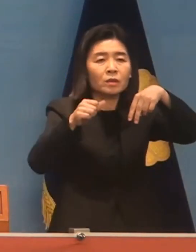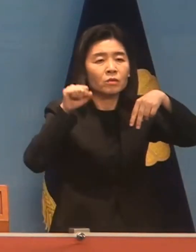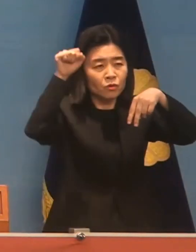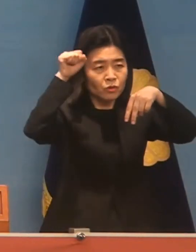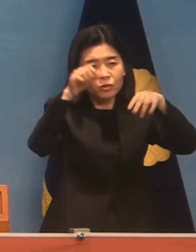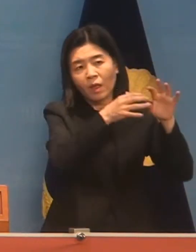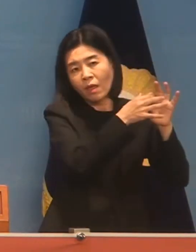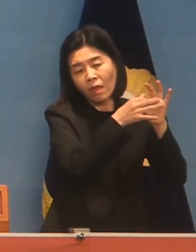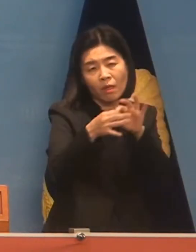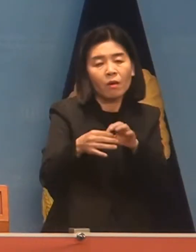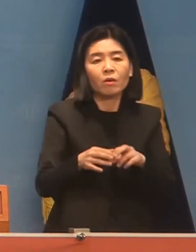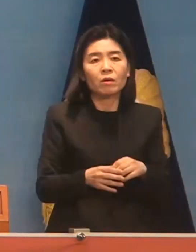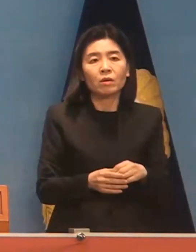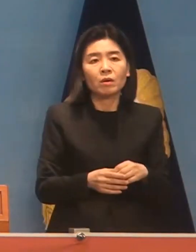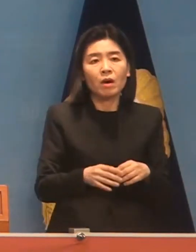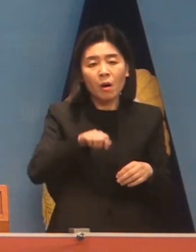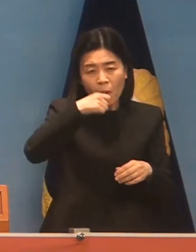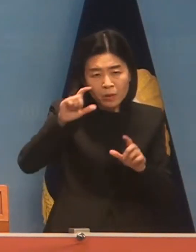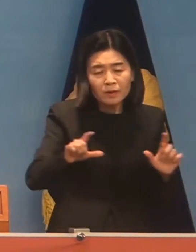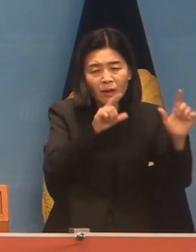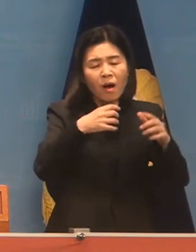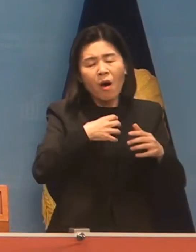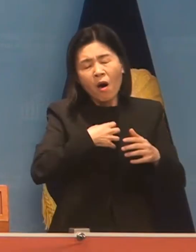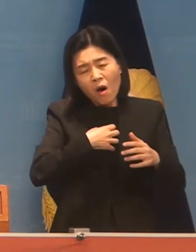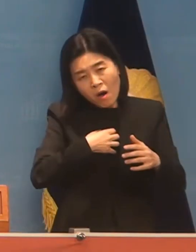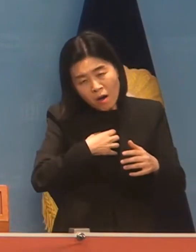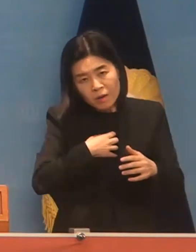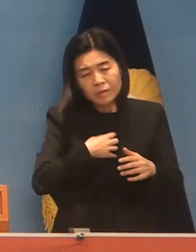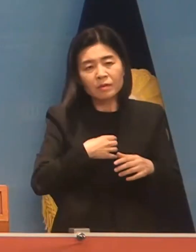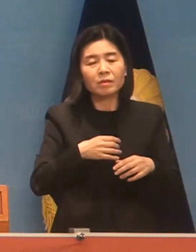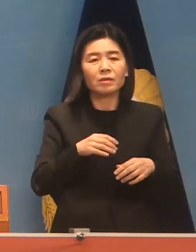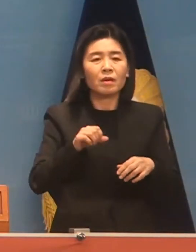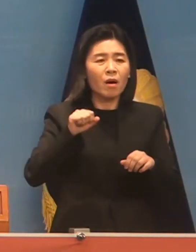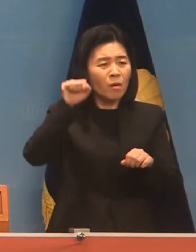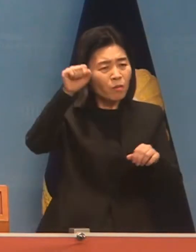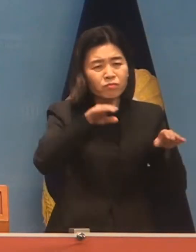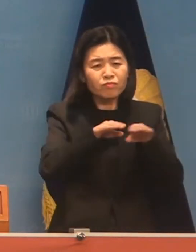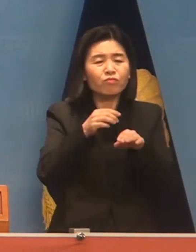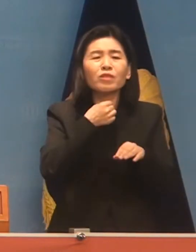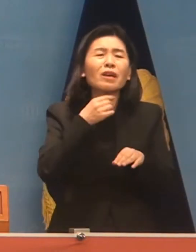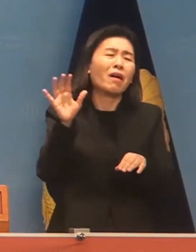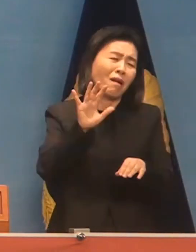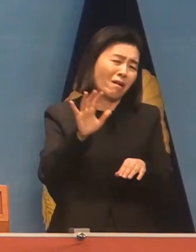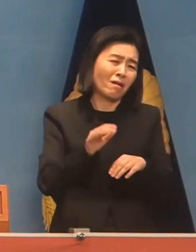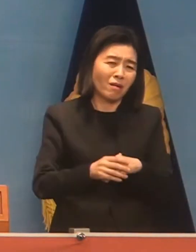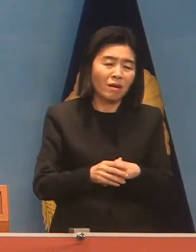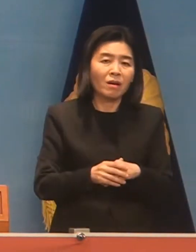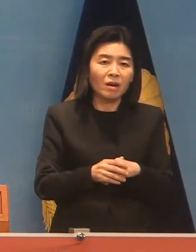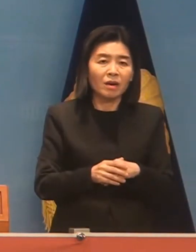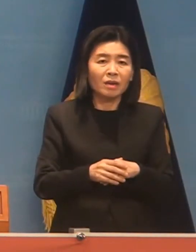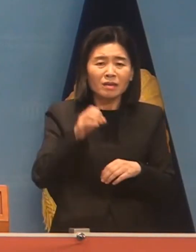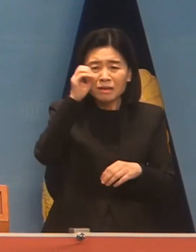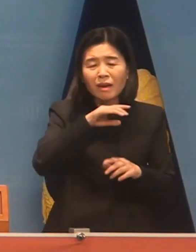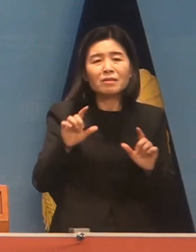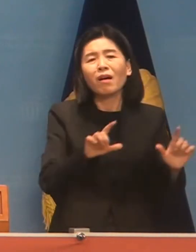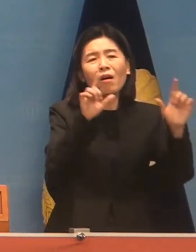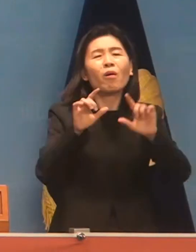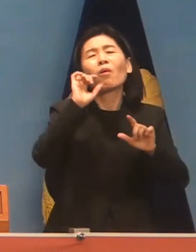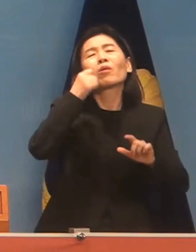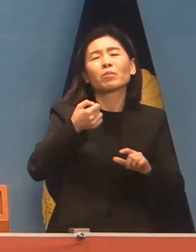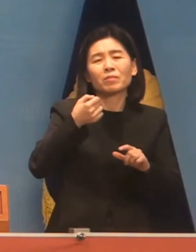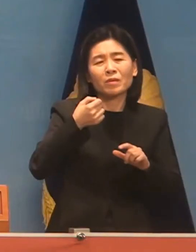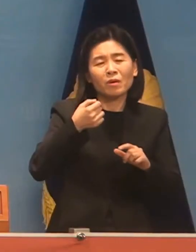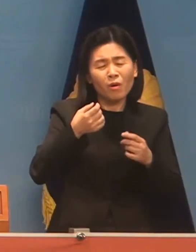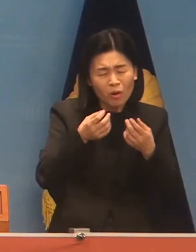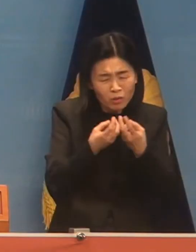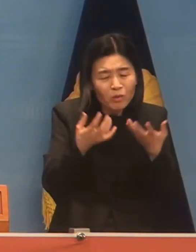있습니다. 생계의 위협을 떠안으며 파업을 하고 싶어하는 노동자는 없습니다. 이대로 살 수는 없지 않습니까? 라는